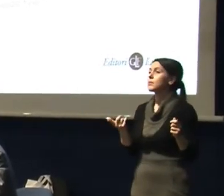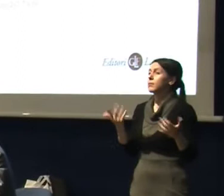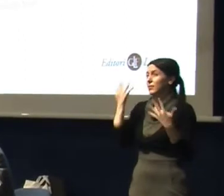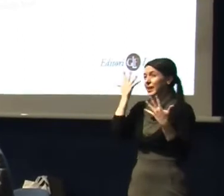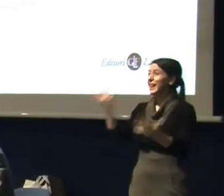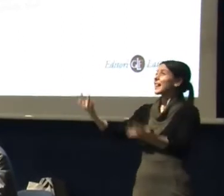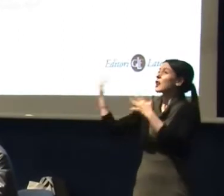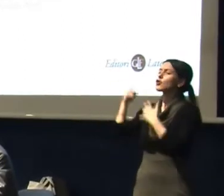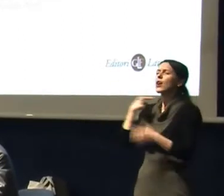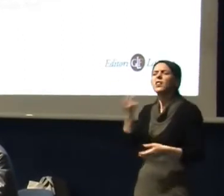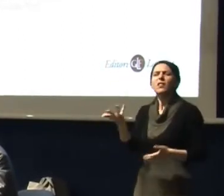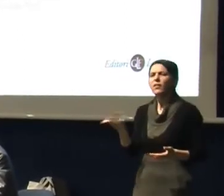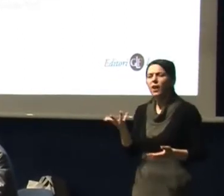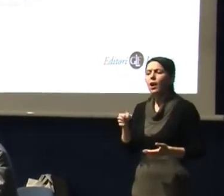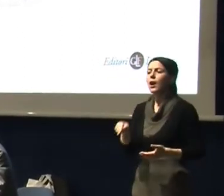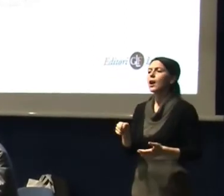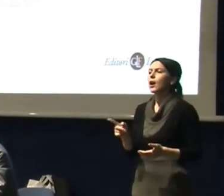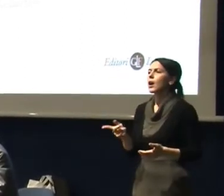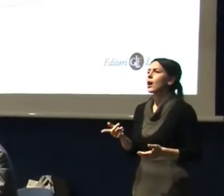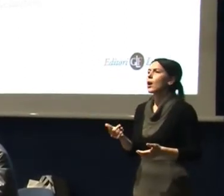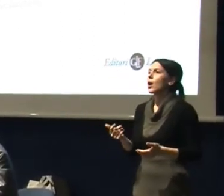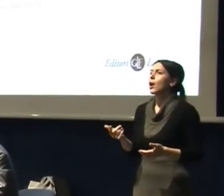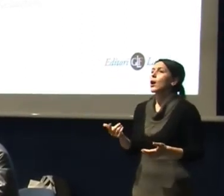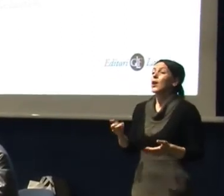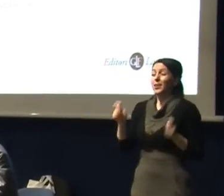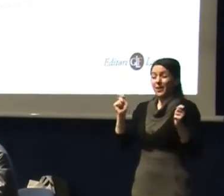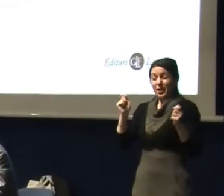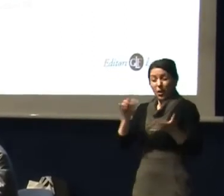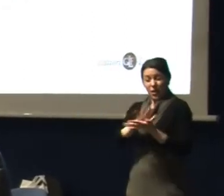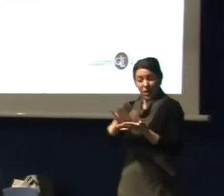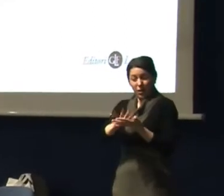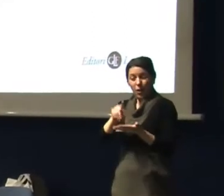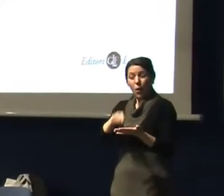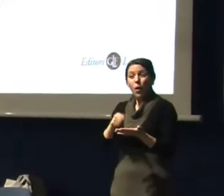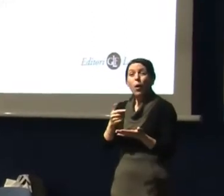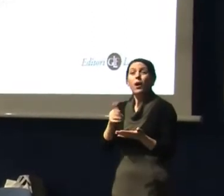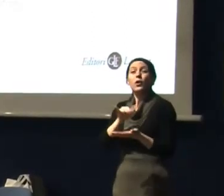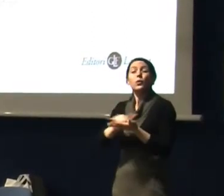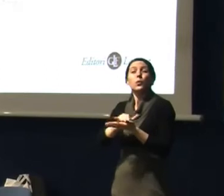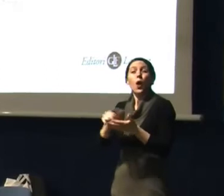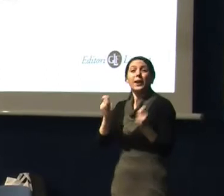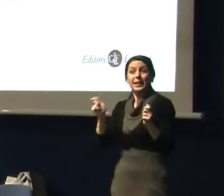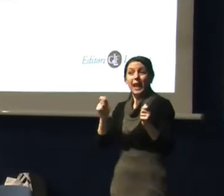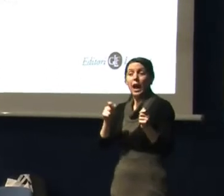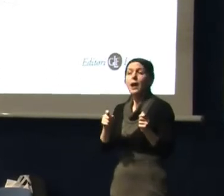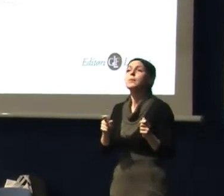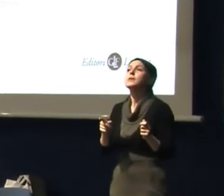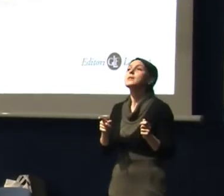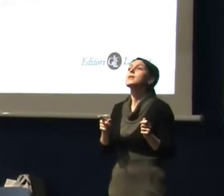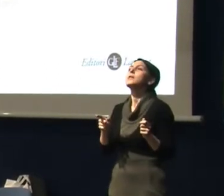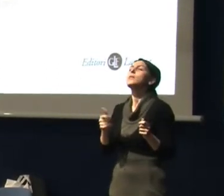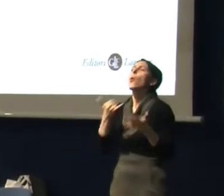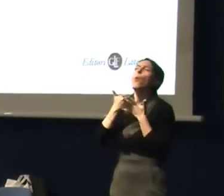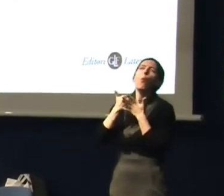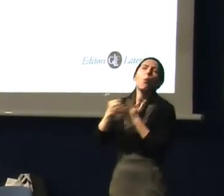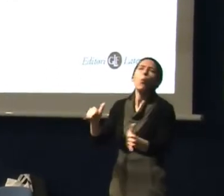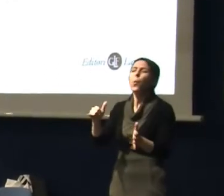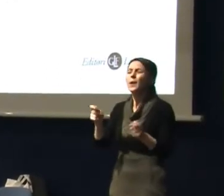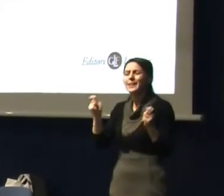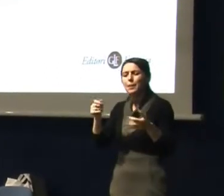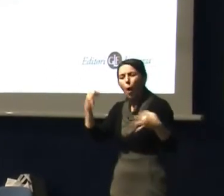dieci anni fa aveva dichiarato che secondo lui l'ultima copia del new york times è stata pubblicata in canti carta nel 2043 il libro